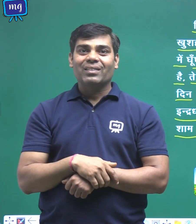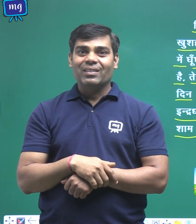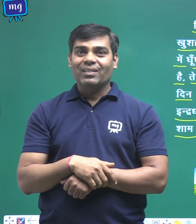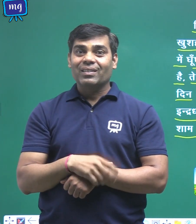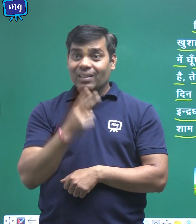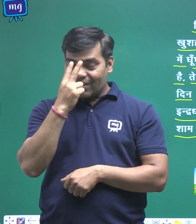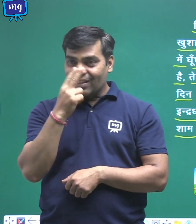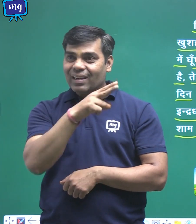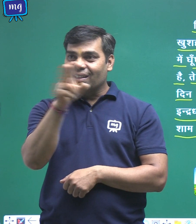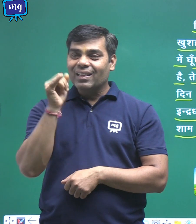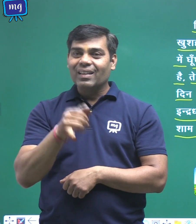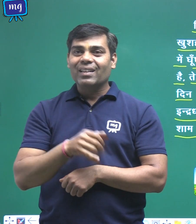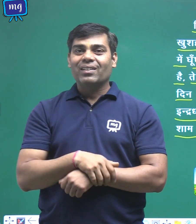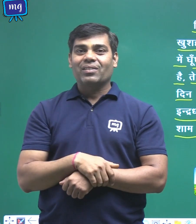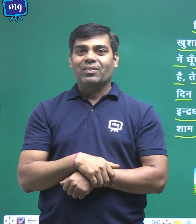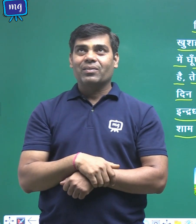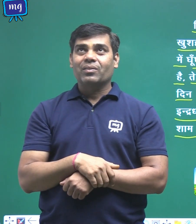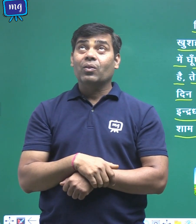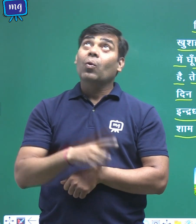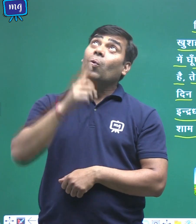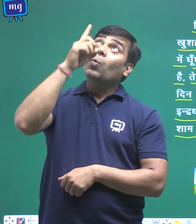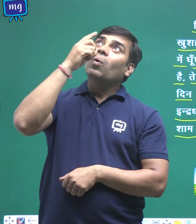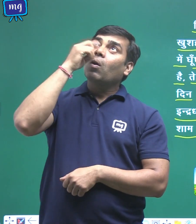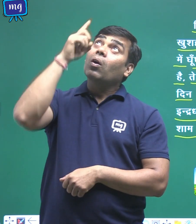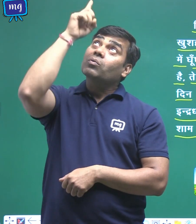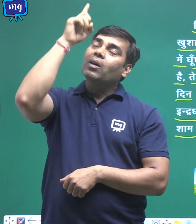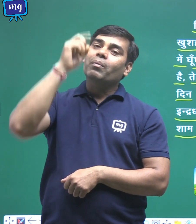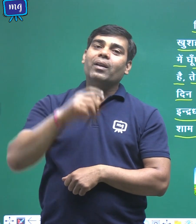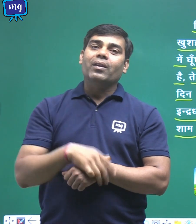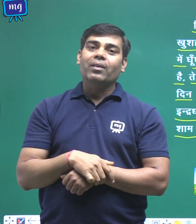दिखाई देता है। आसमान में,